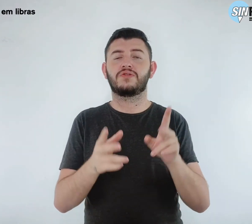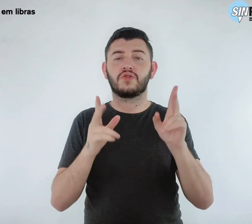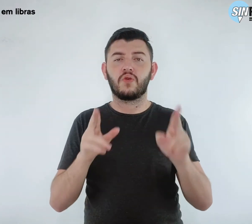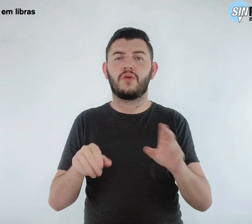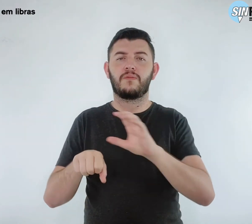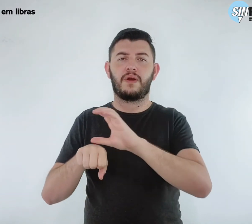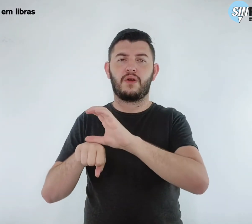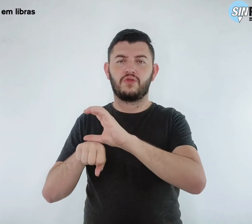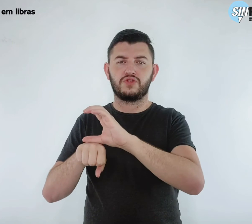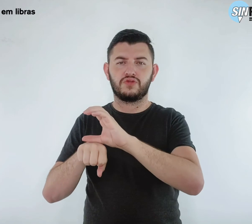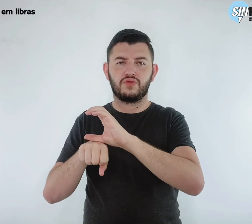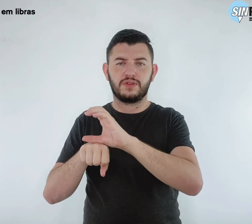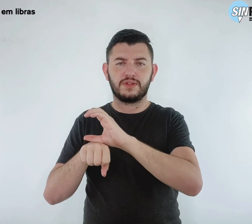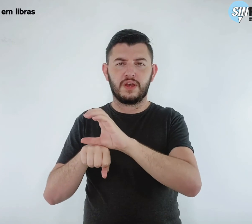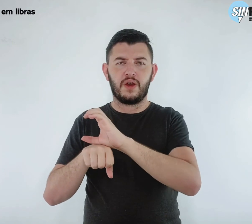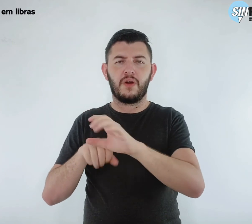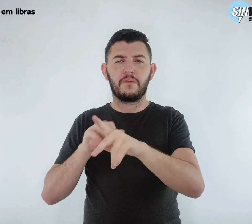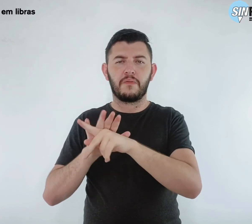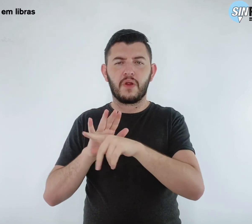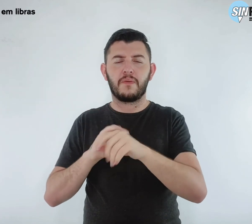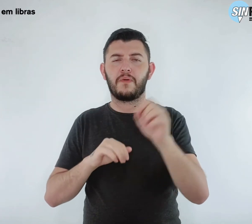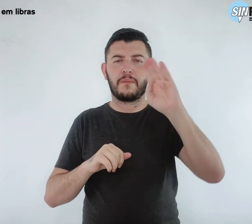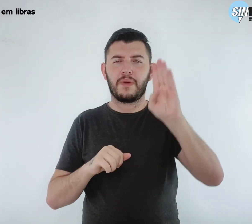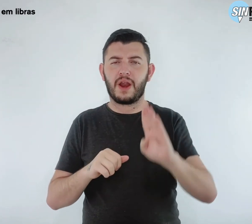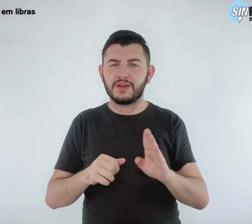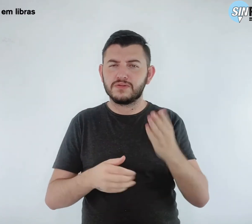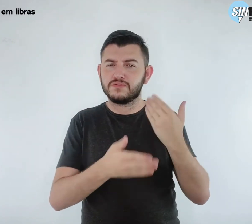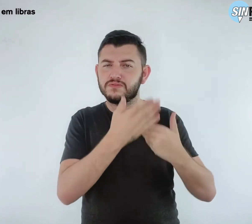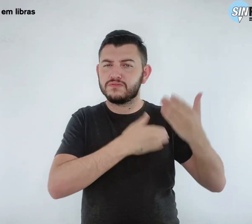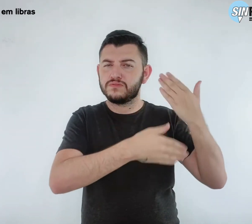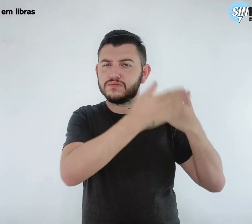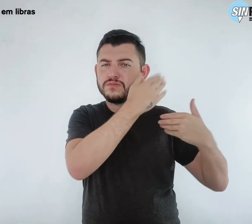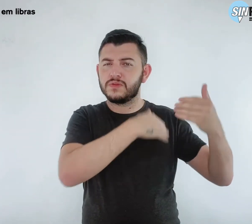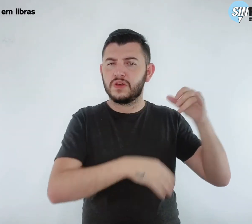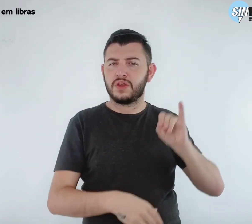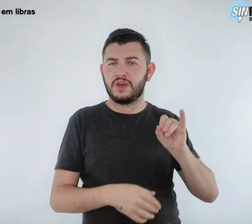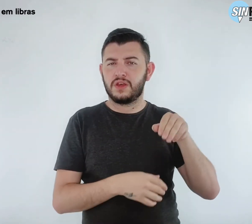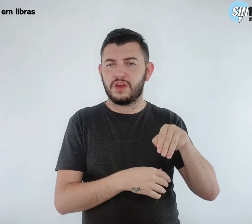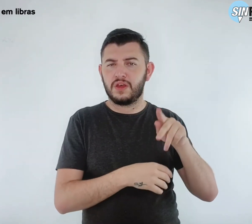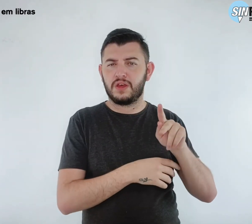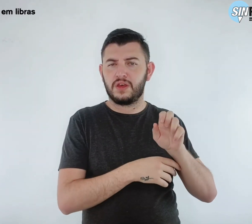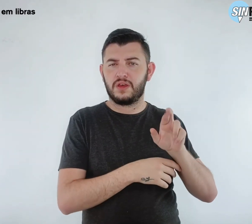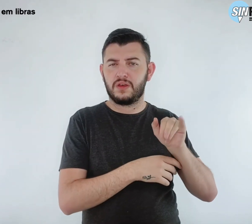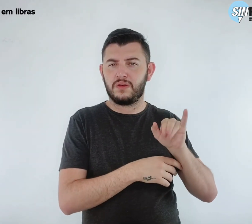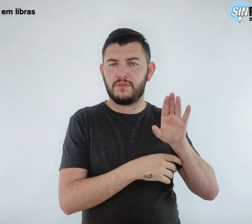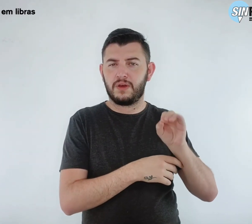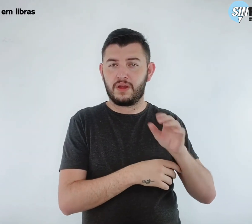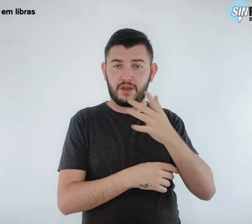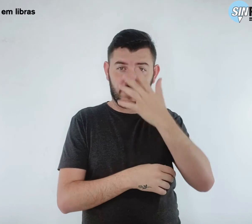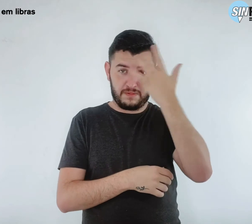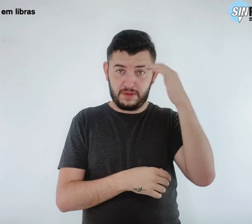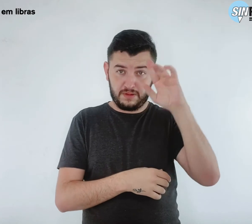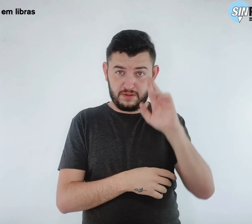na forma da Constituição do Império, indenizar a todos os proprietários com